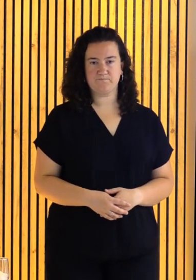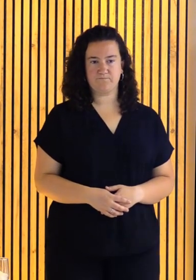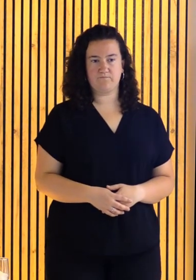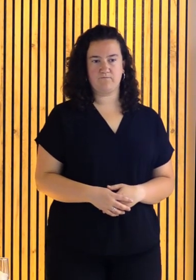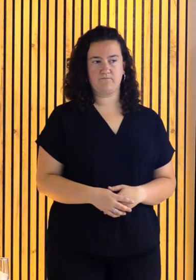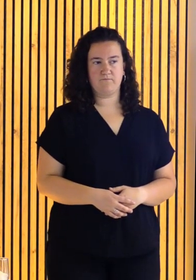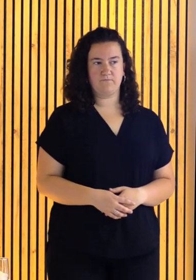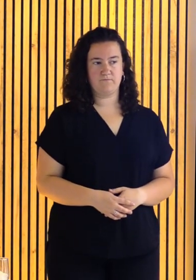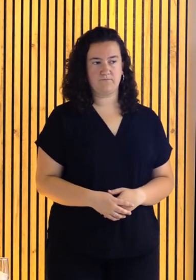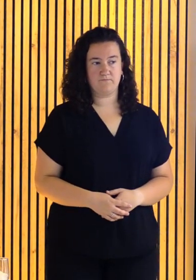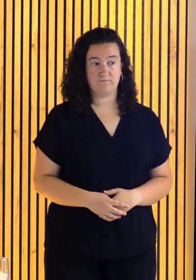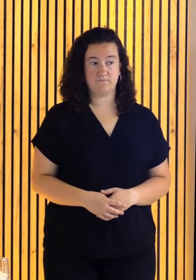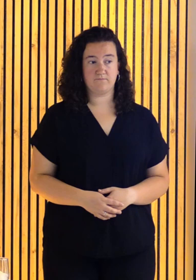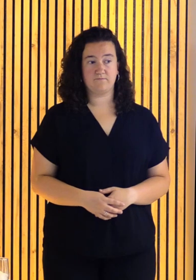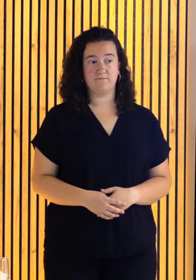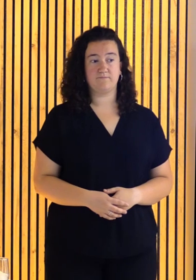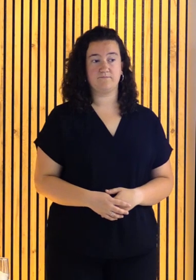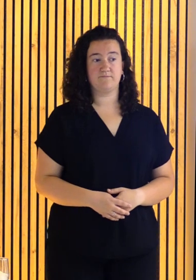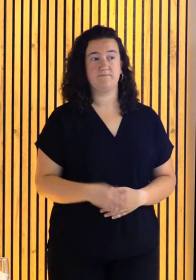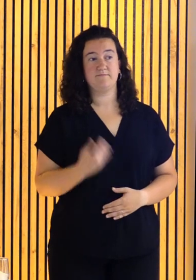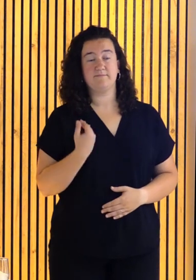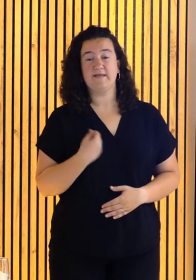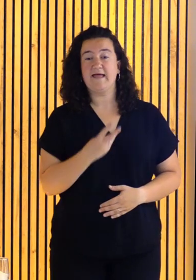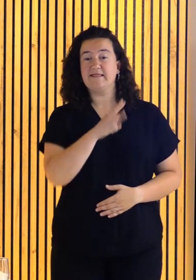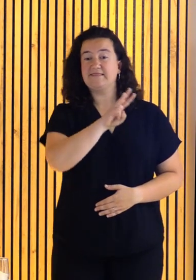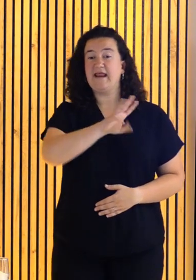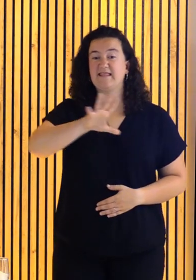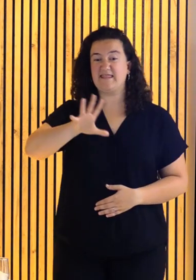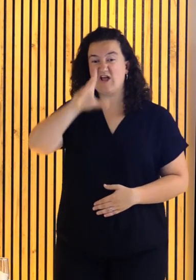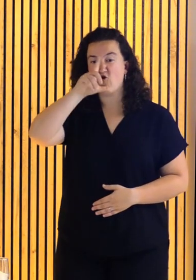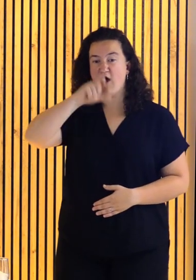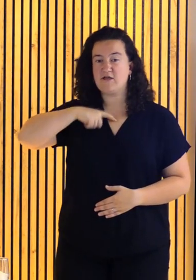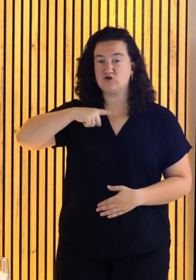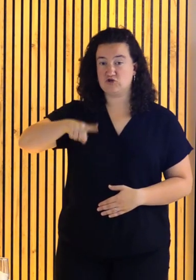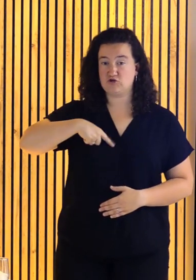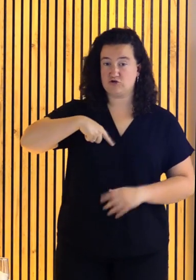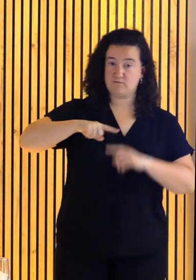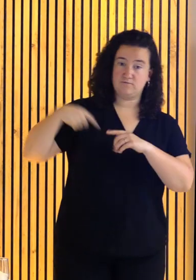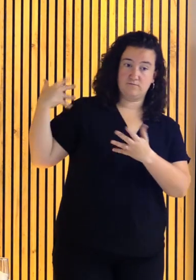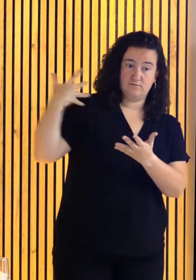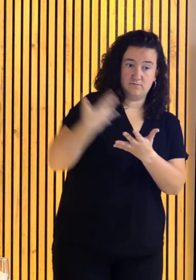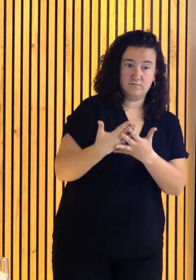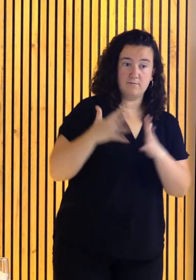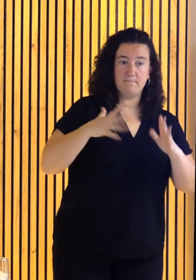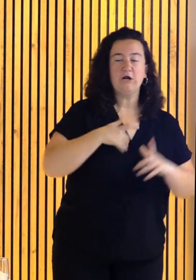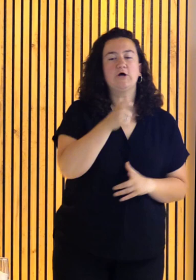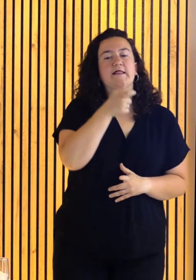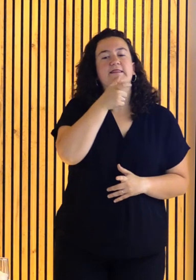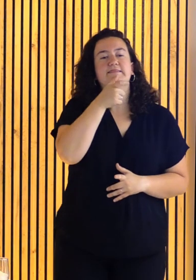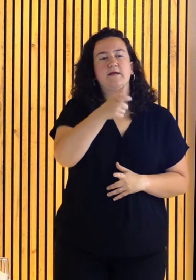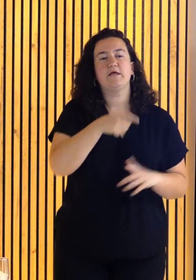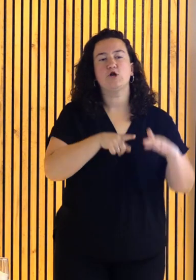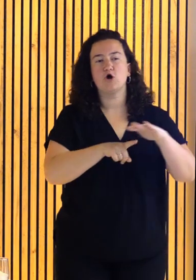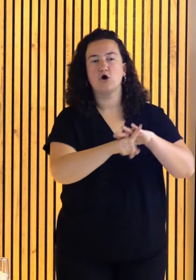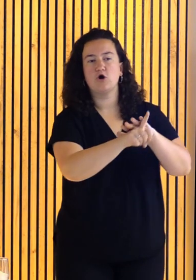Crenshawnen lanetik 35 urte igaro dira, baina terminoak garatzen segitzen du gaur. Eta gaur egun,